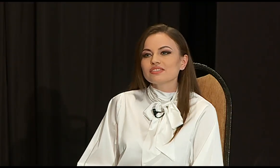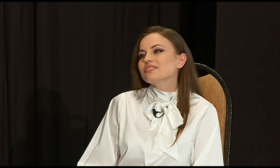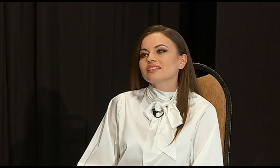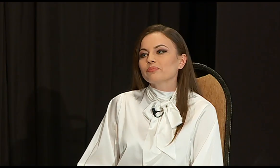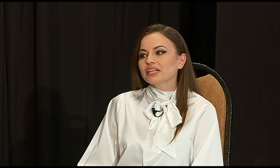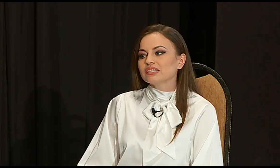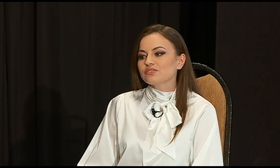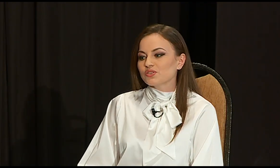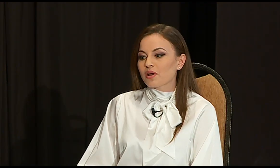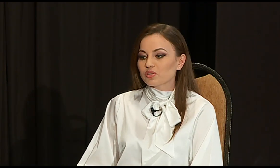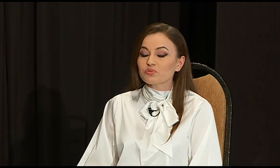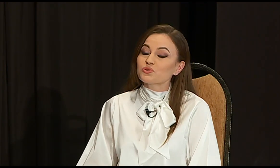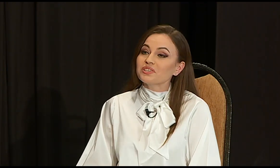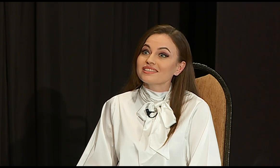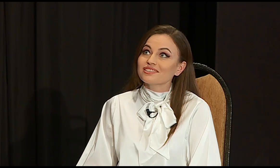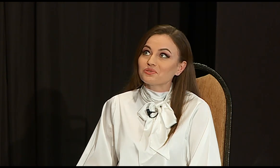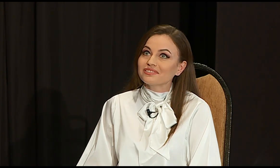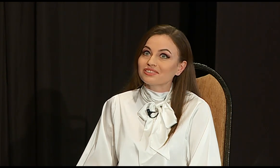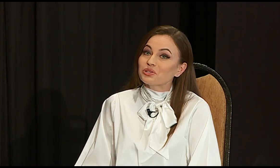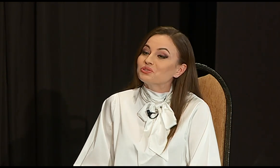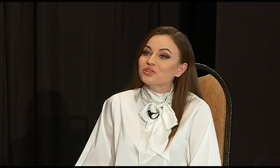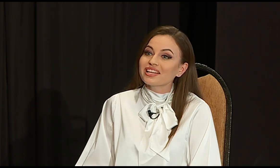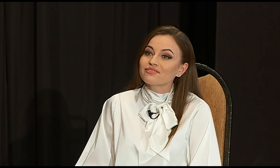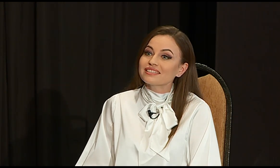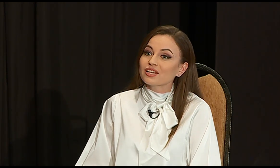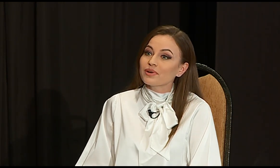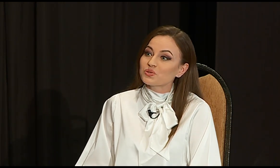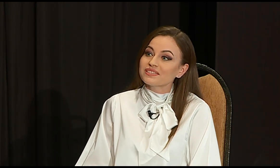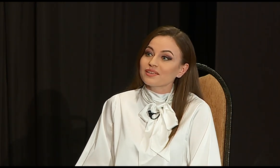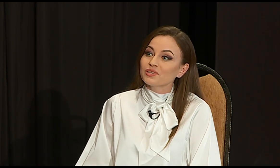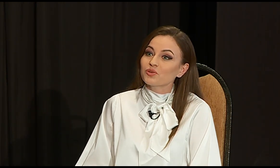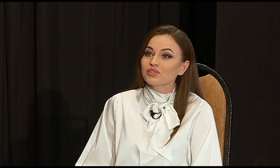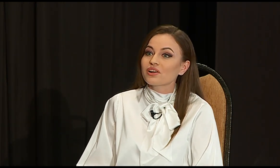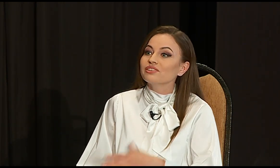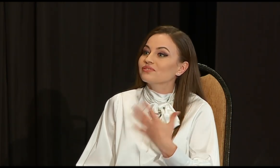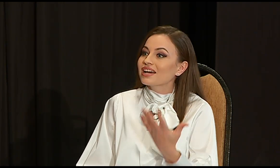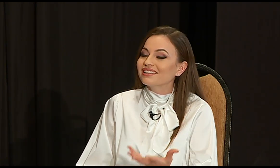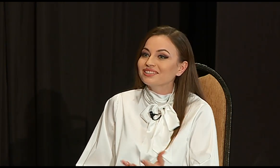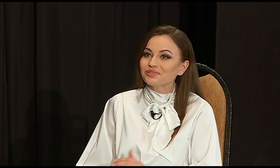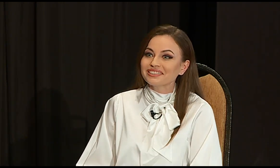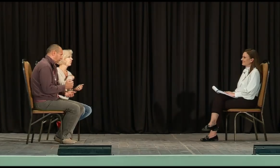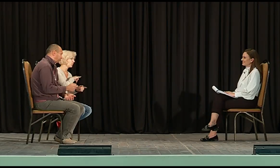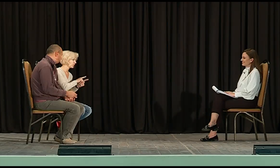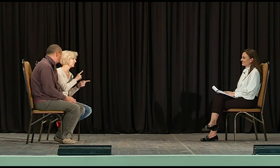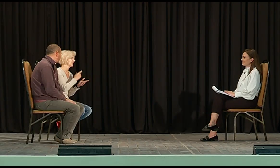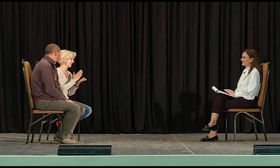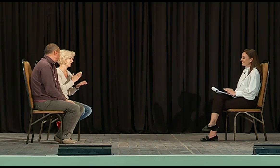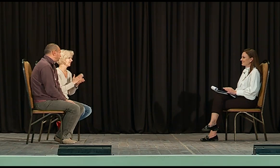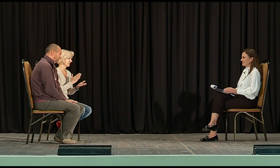Aveți prieteni și oameni obișnuiți, ei sunt doritori de a învăța limbajul semnelor pentru a vă fi alături? La lucru sunt